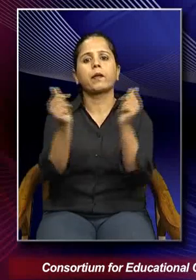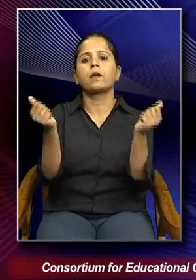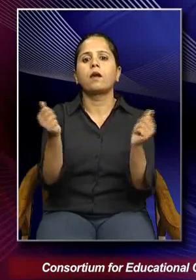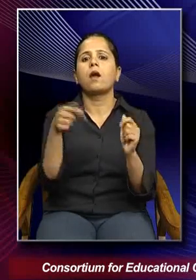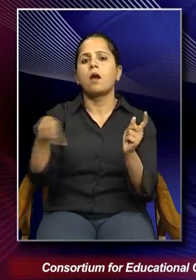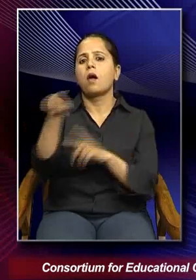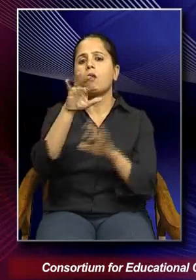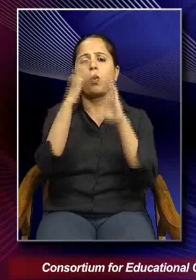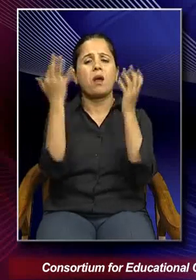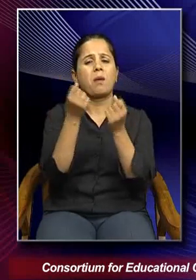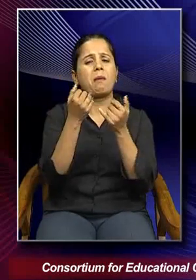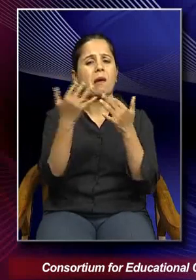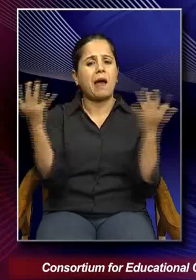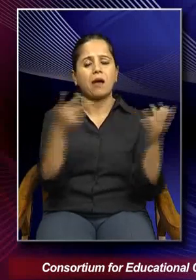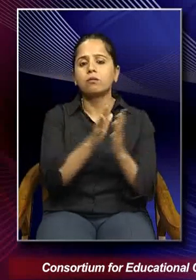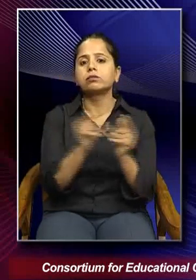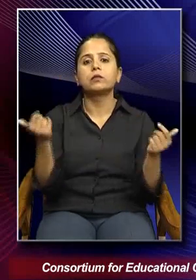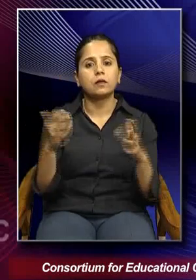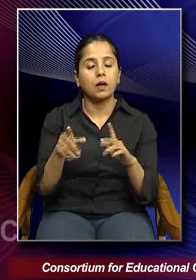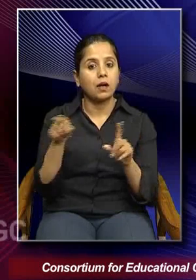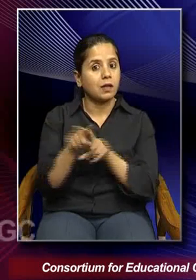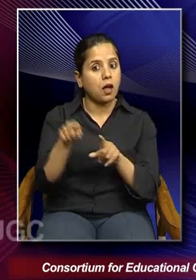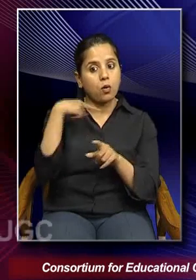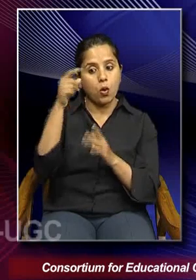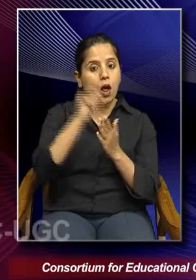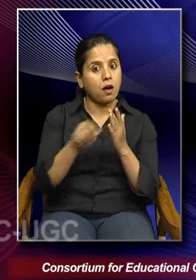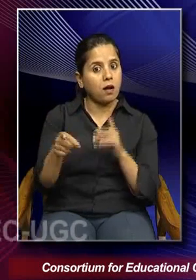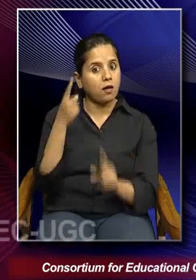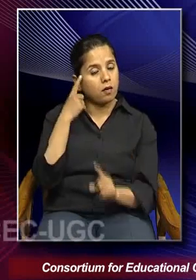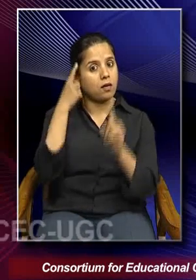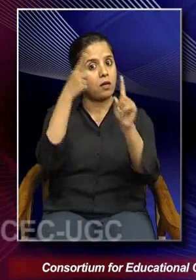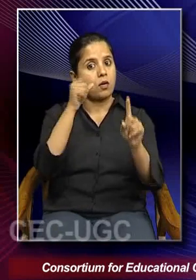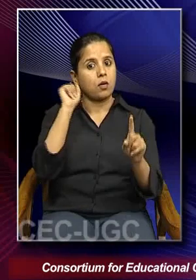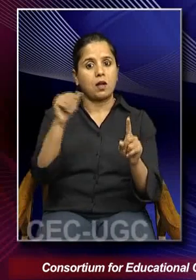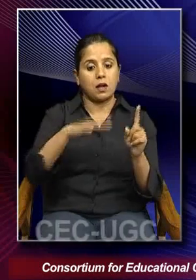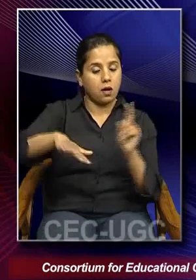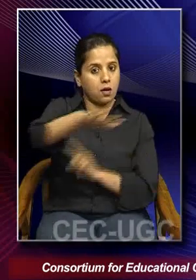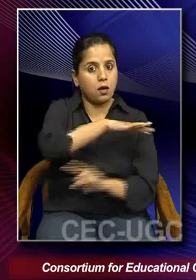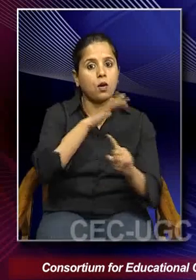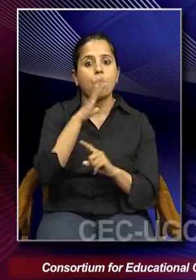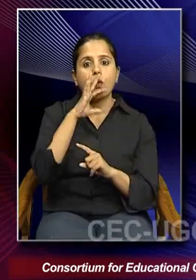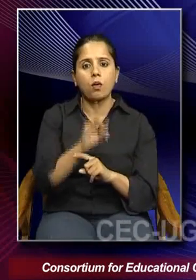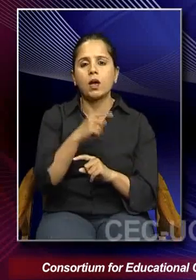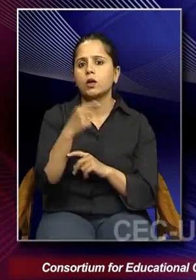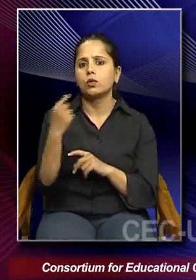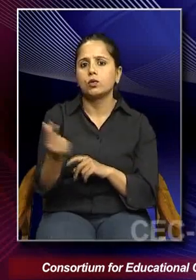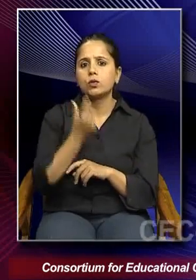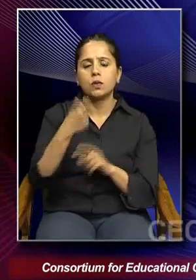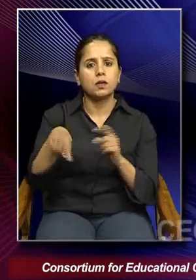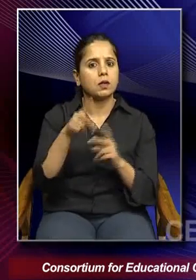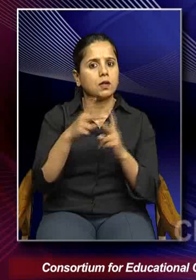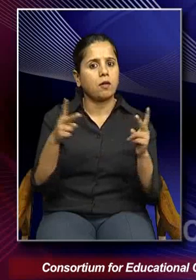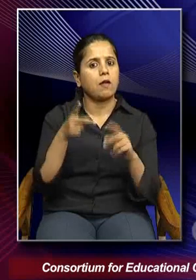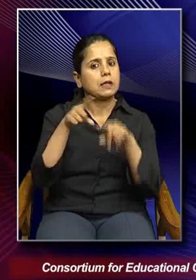इस तरह सप्तक की योजना व्यवहारिक धरातल पर उपयोगिता के सिद्धांत